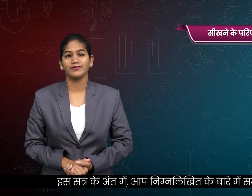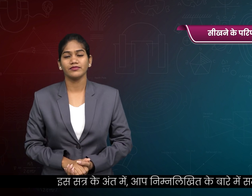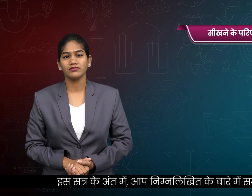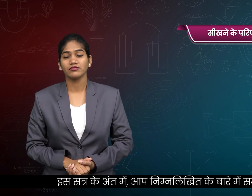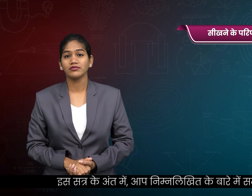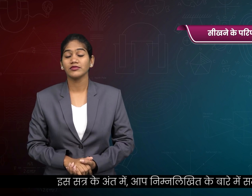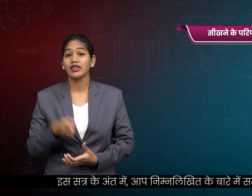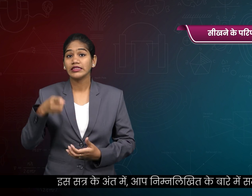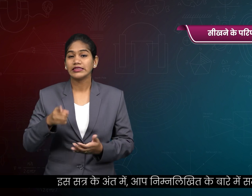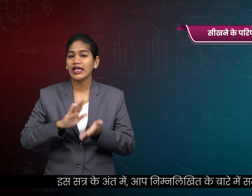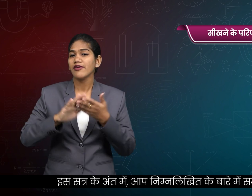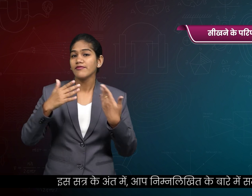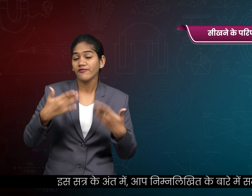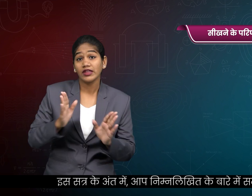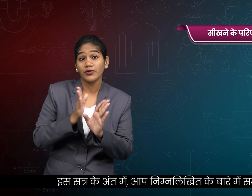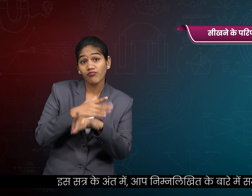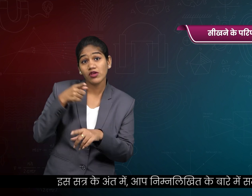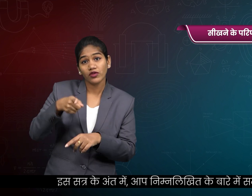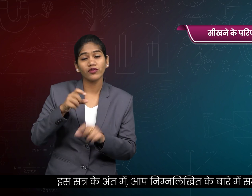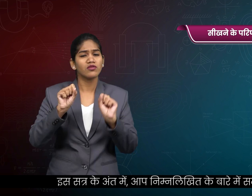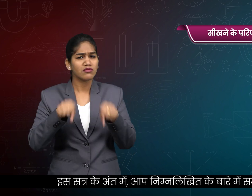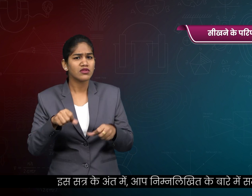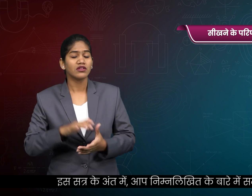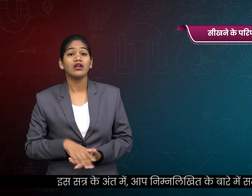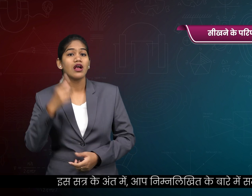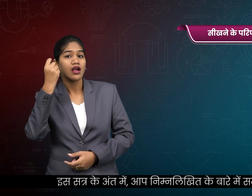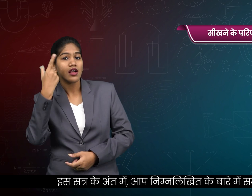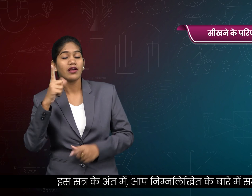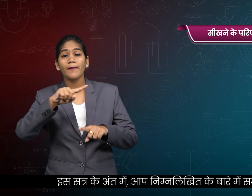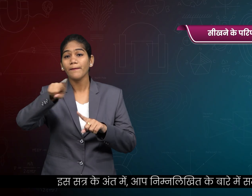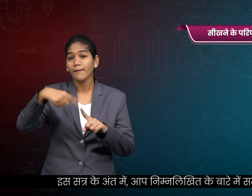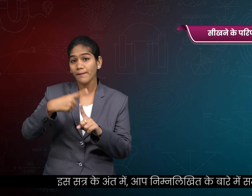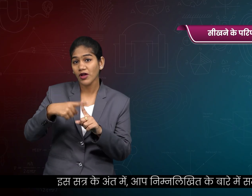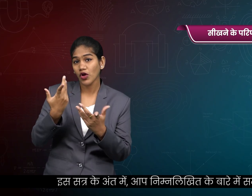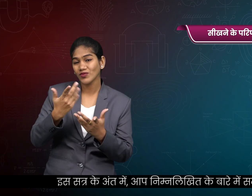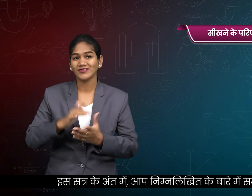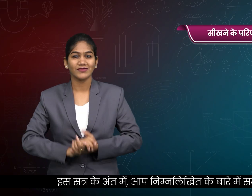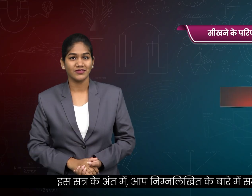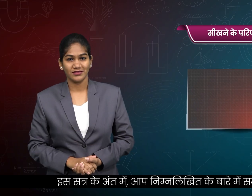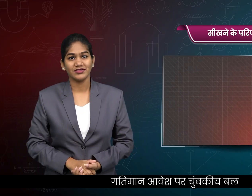इस शास्त्र में आप निम्नलिखित के बारे में समझ पाएंगे।